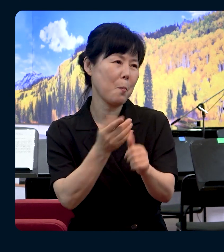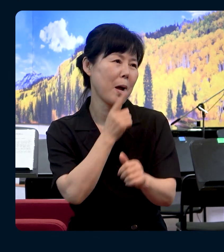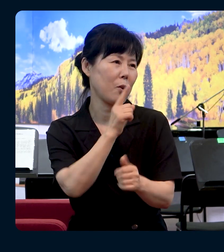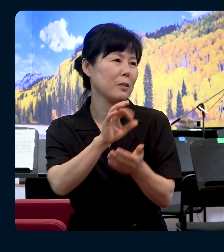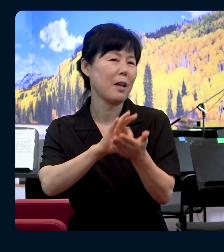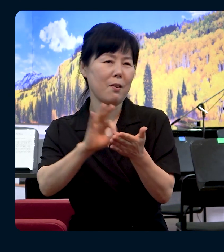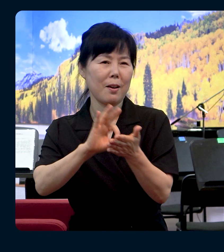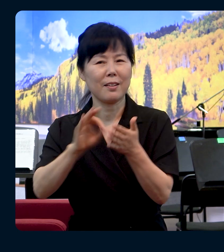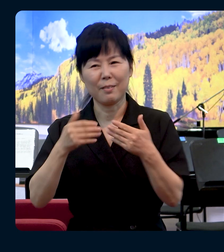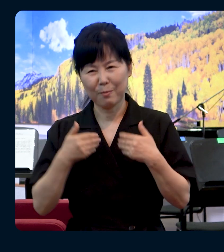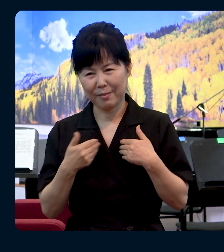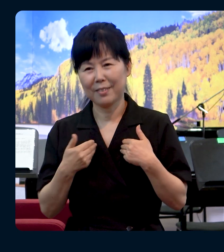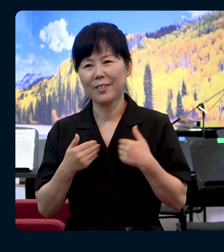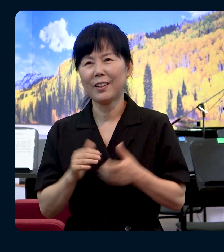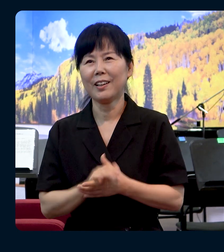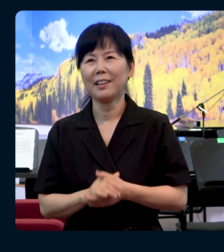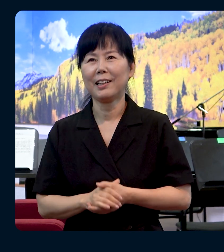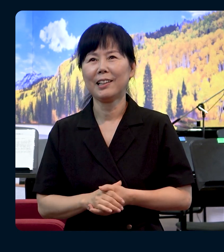맞게.